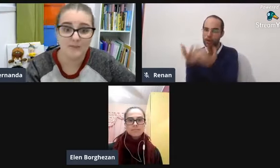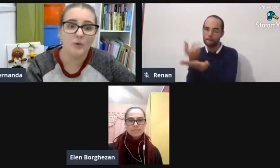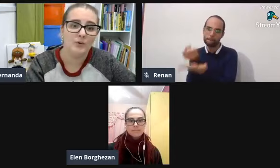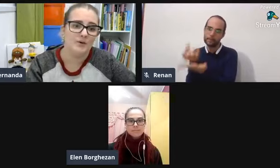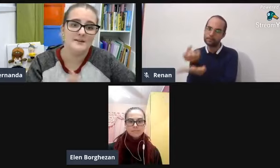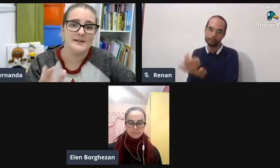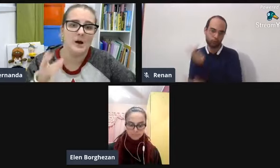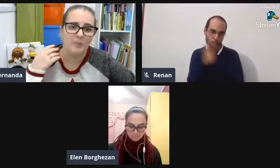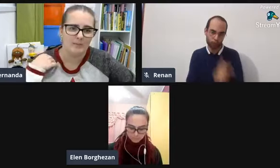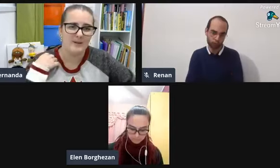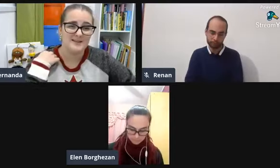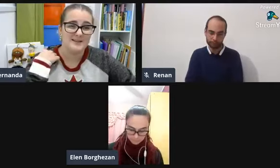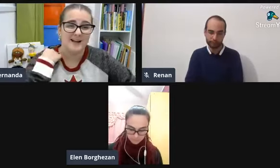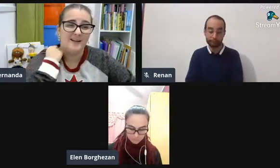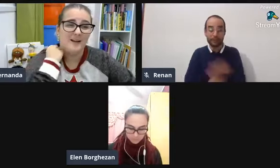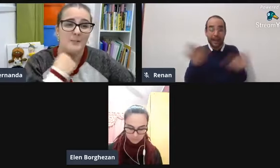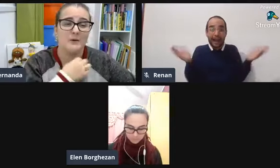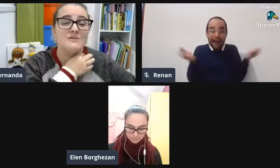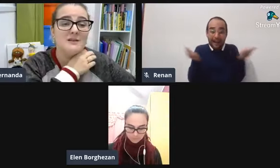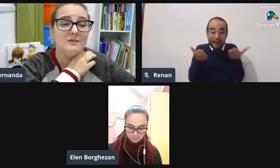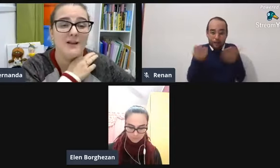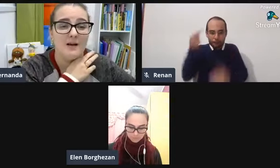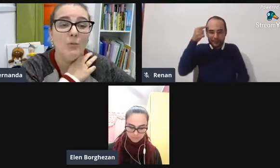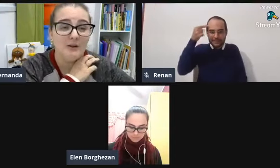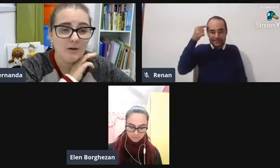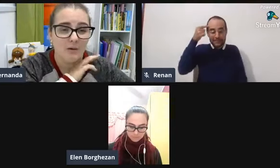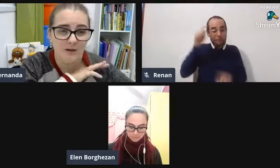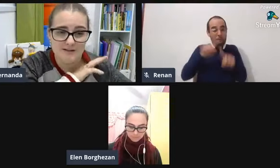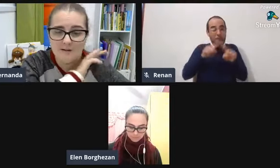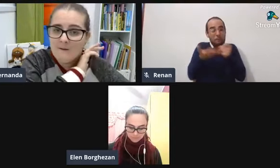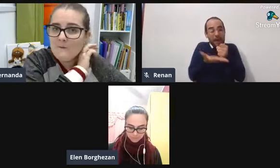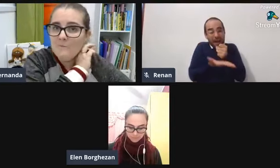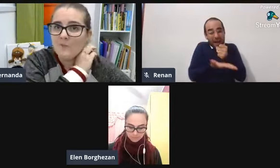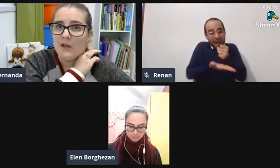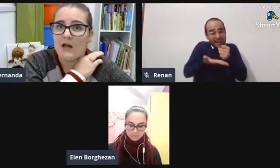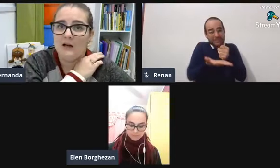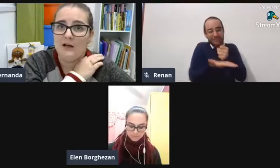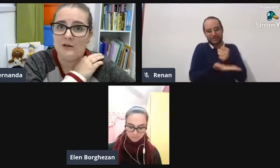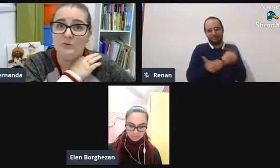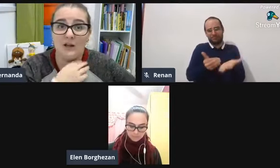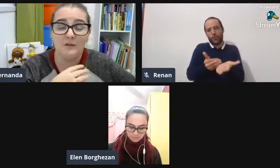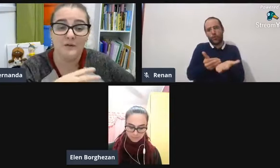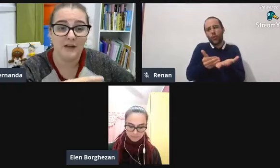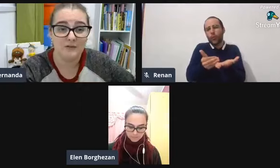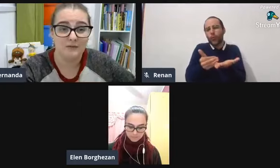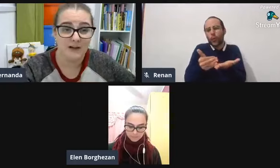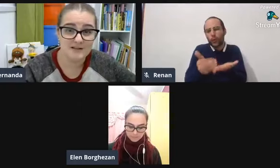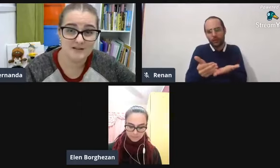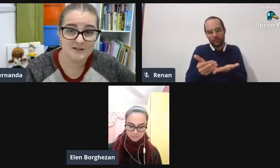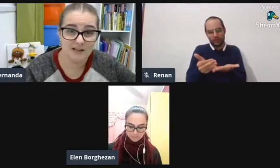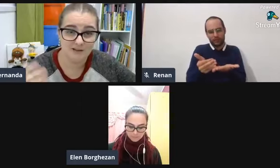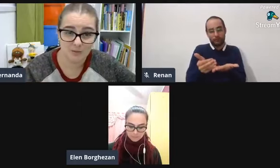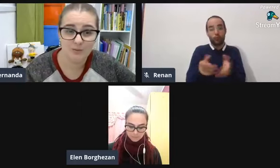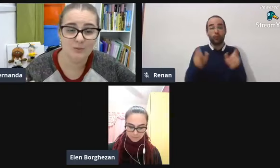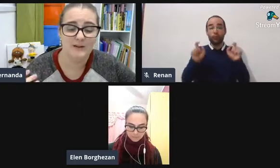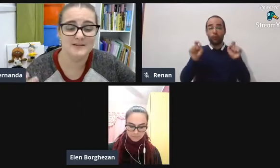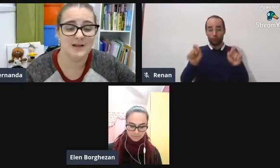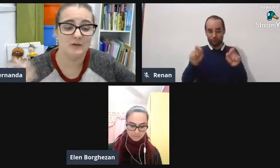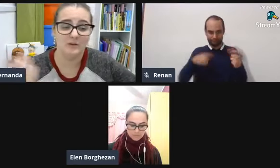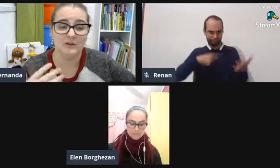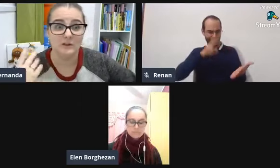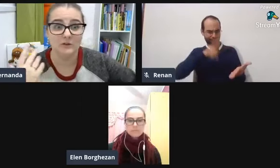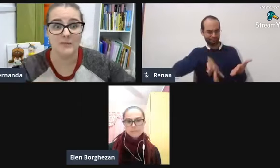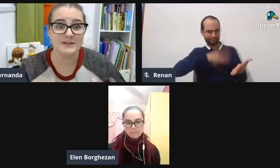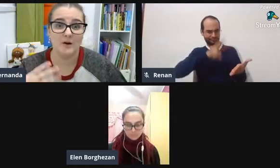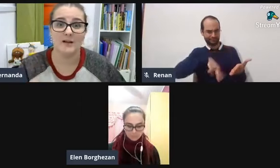mas ainda é muito inicial para pensar, para conseguir falar muita coisa. Eu tenho feito várias leituras,